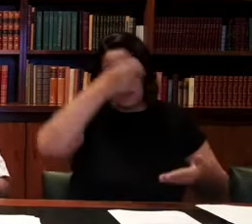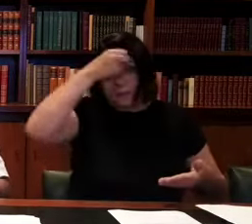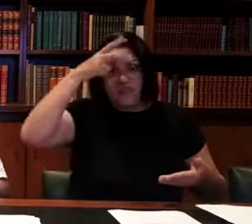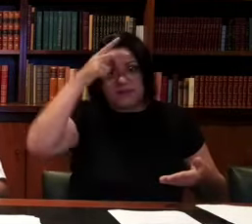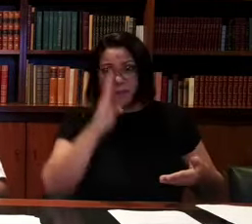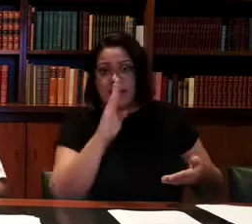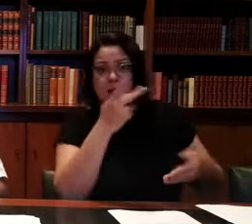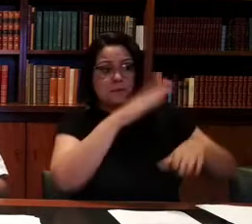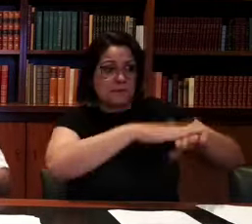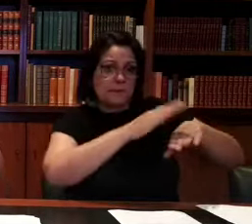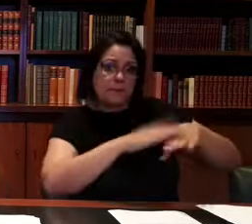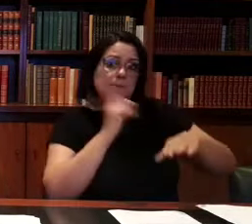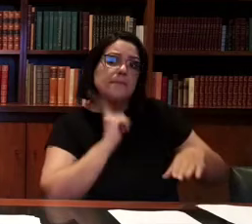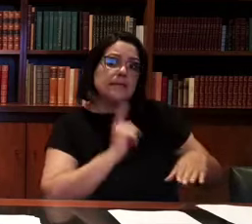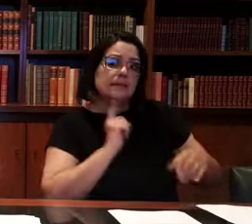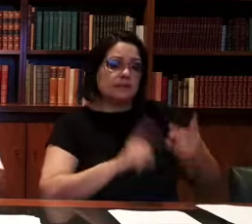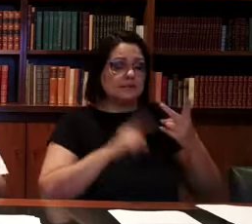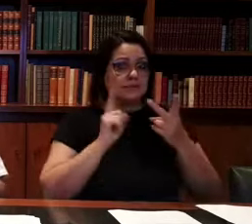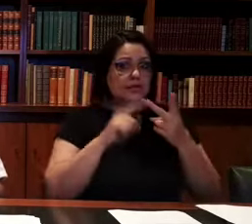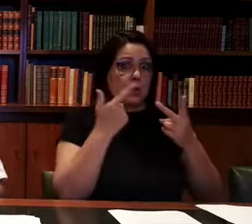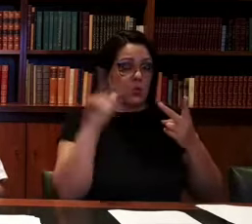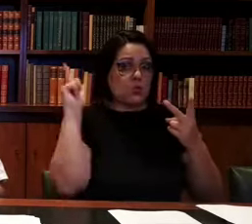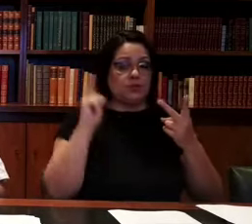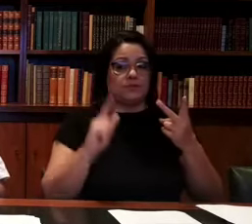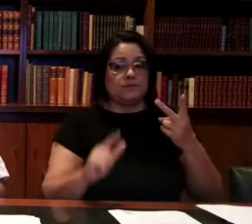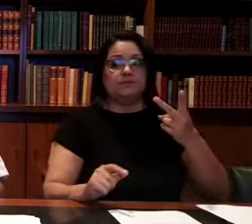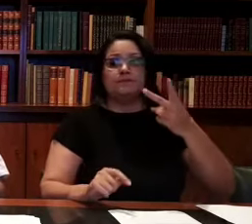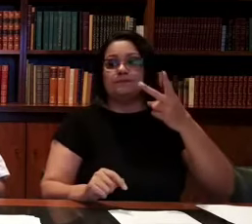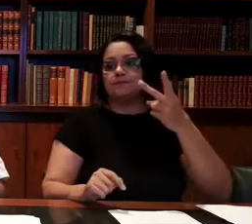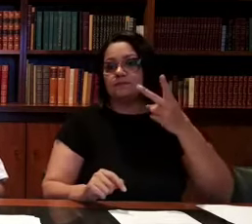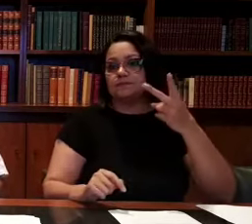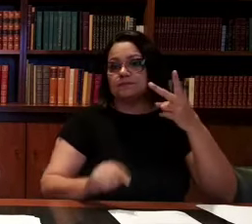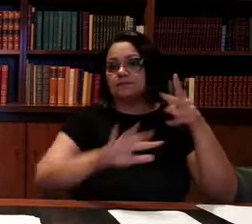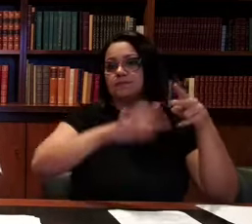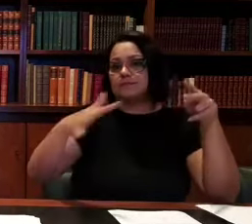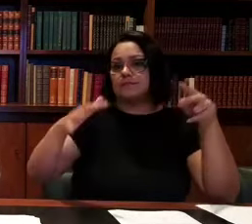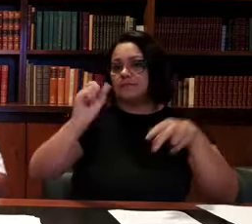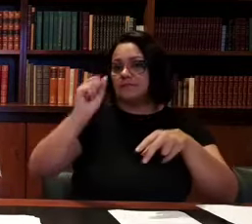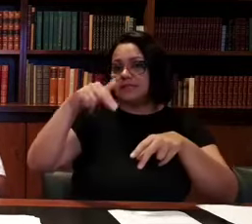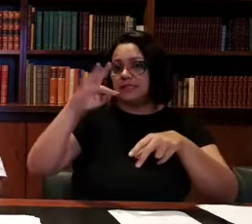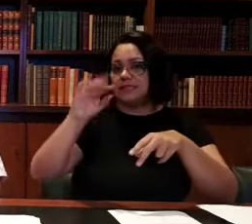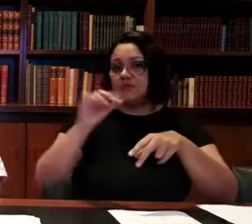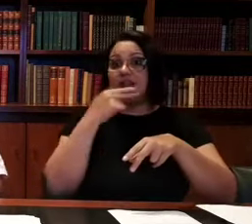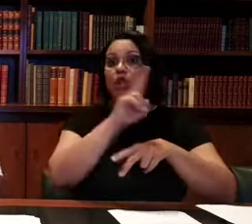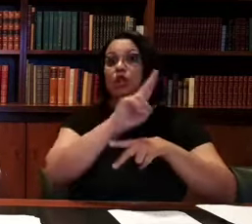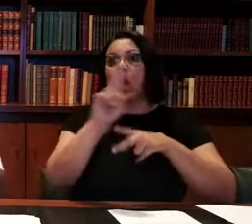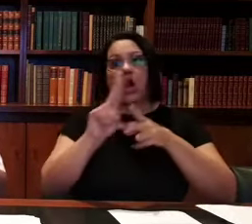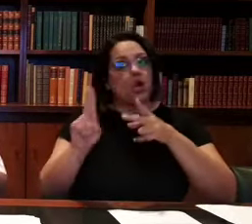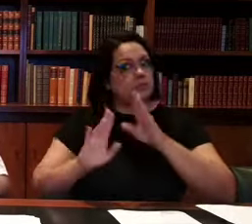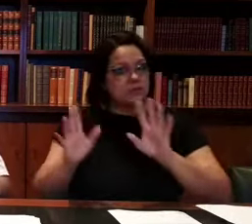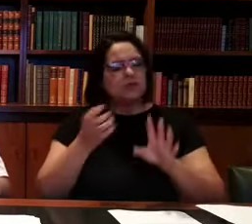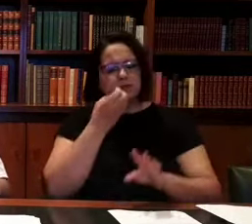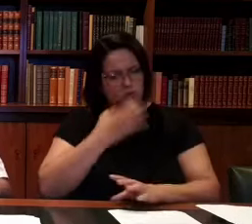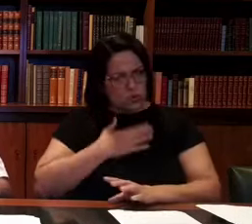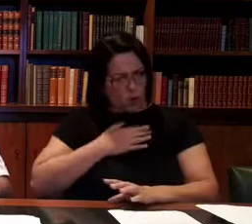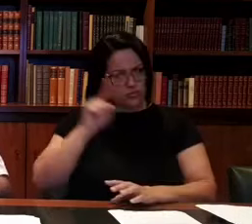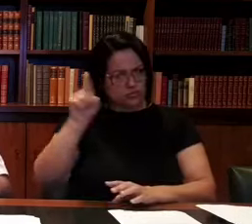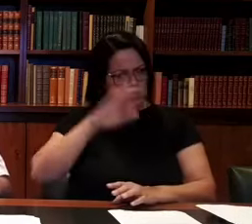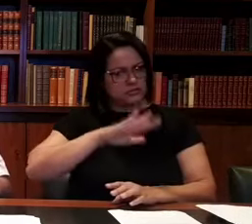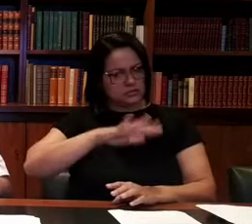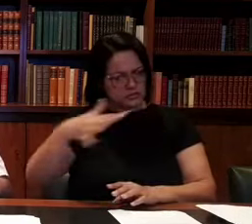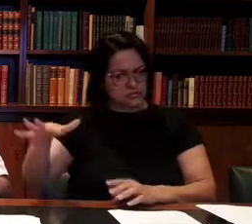vai escolher o povo de Minas Gerais tem um excelente candidato também em Santos não vou falar o nome de ninguém aqui gosto muito dele